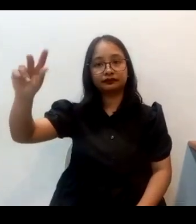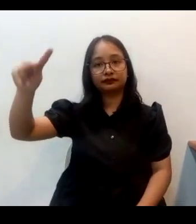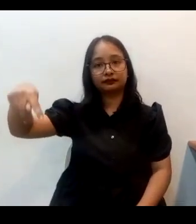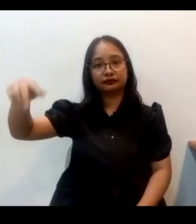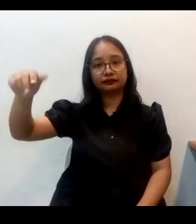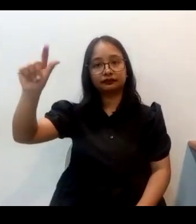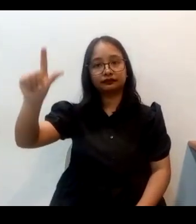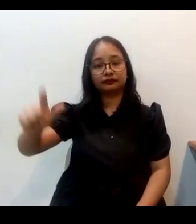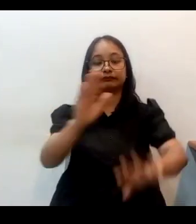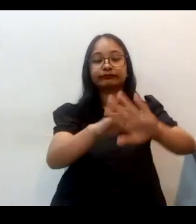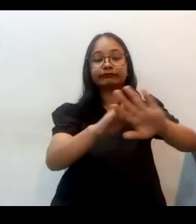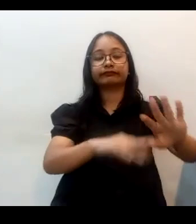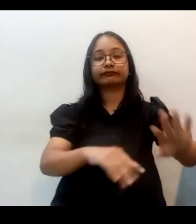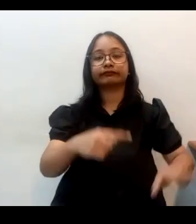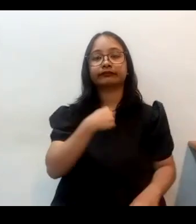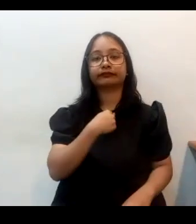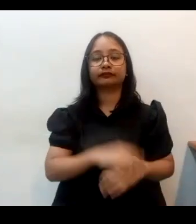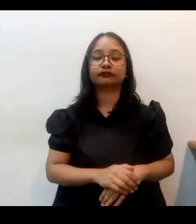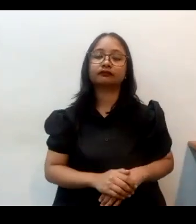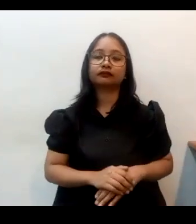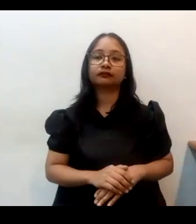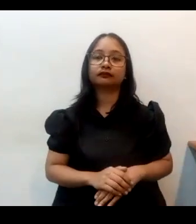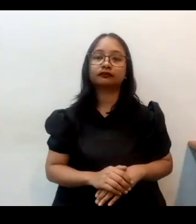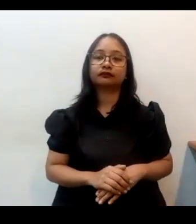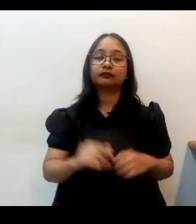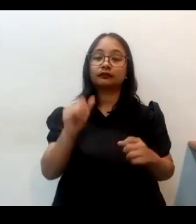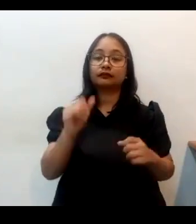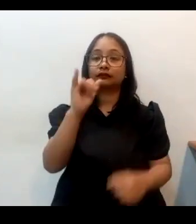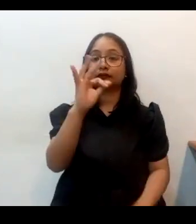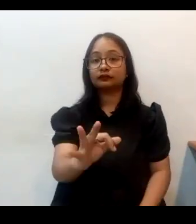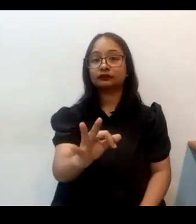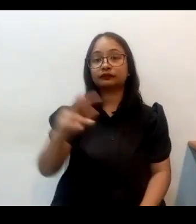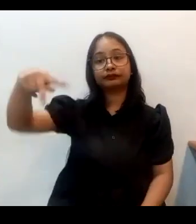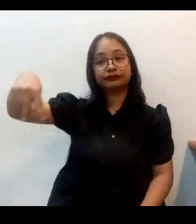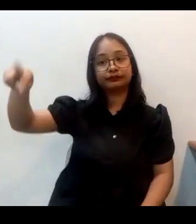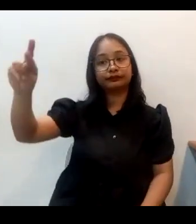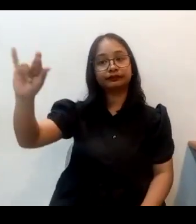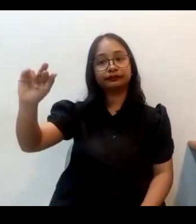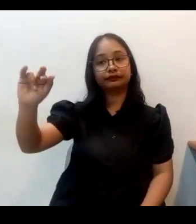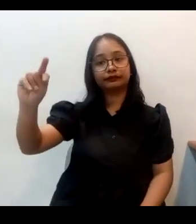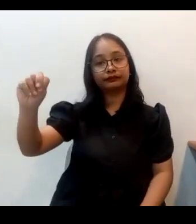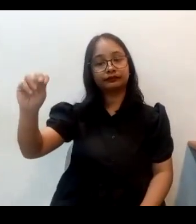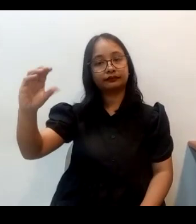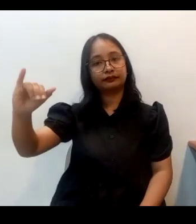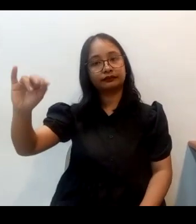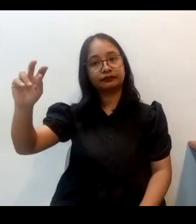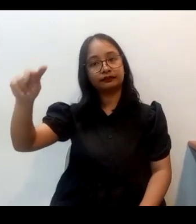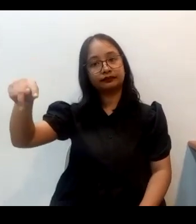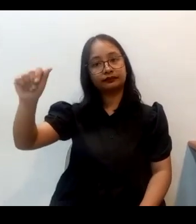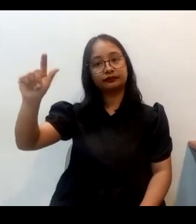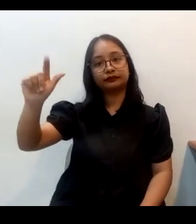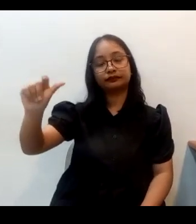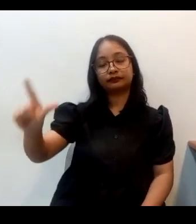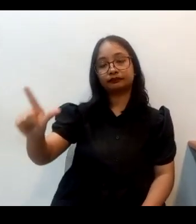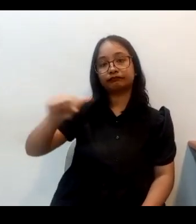What if the principal doesn't allow? Paano kaya kung hindi pinaintulutan ng principal? So I came there with a prayer in my heart.